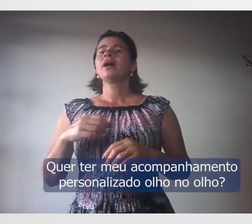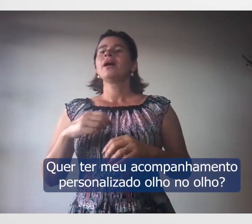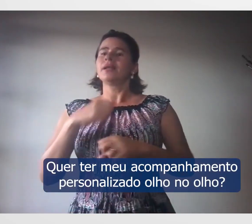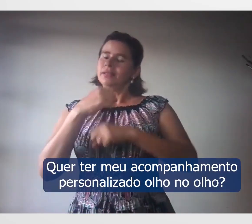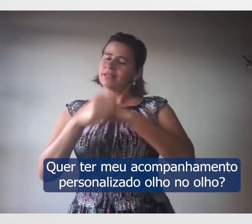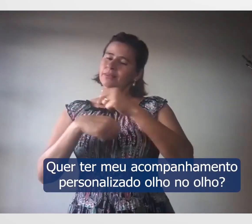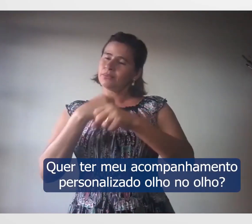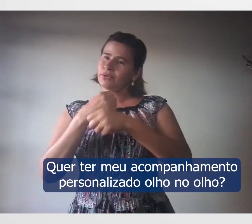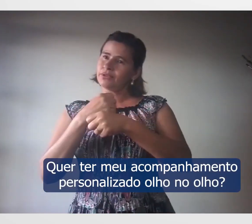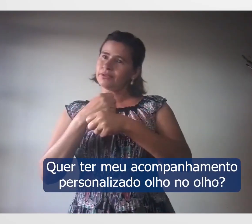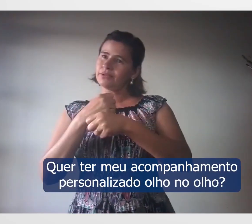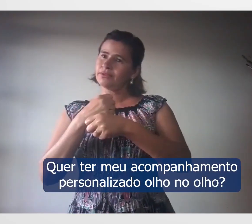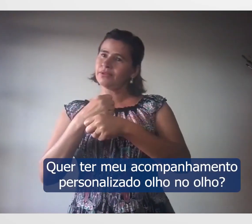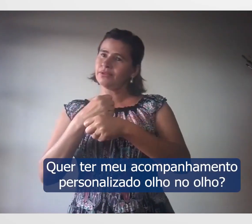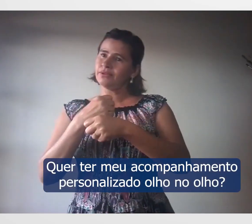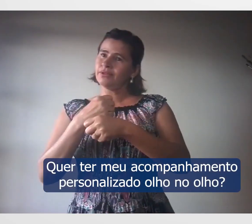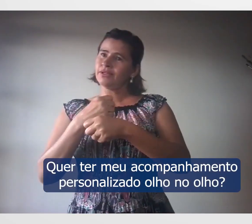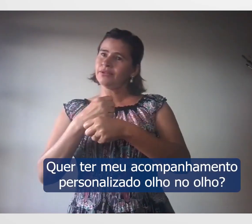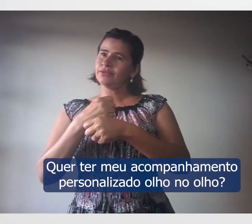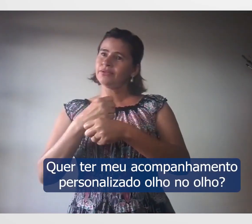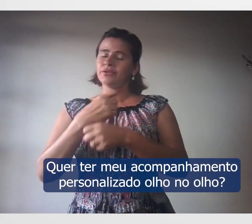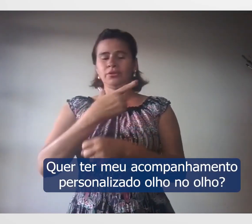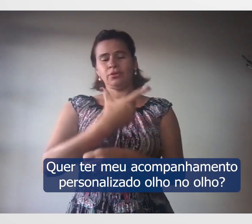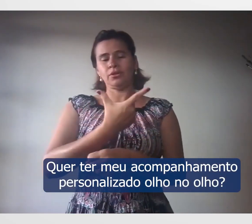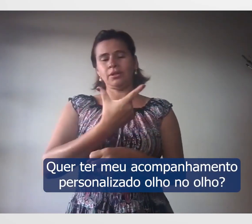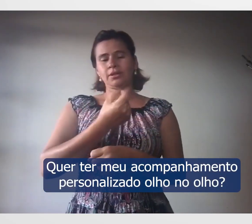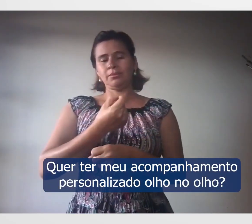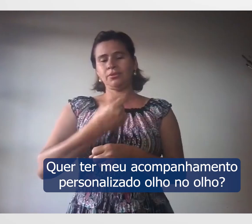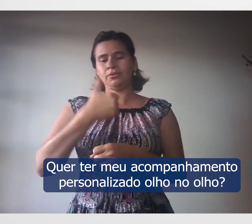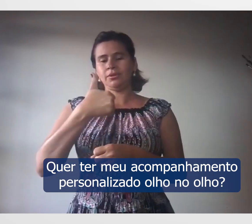E eu chegava à conclusão de que eu sabia era muito pouco de Libras.